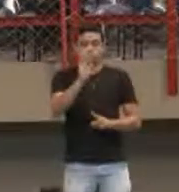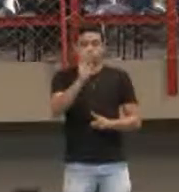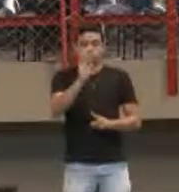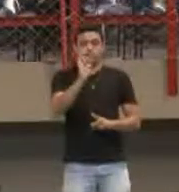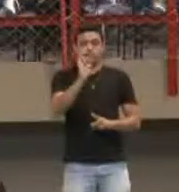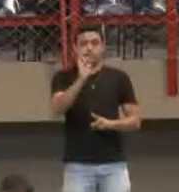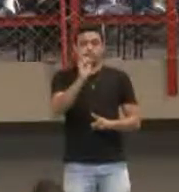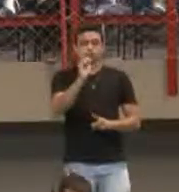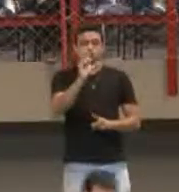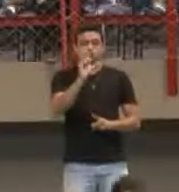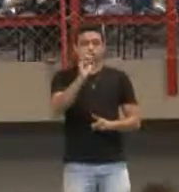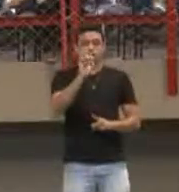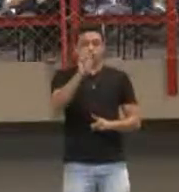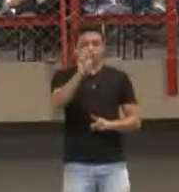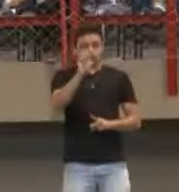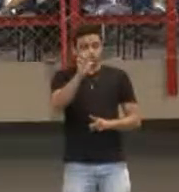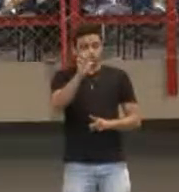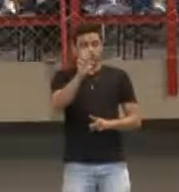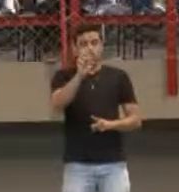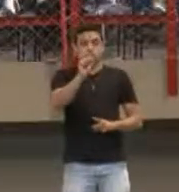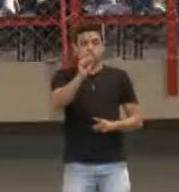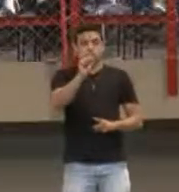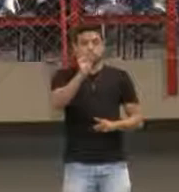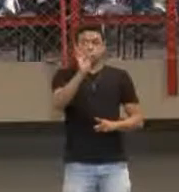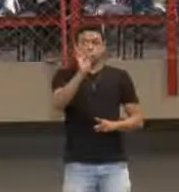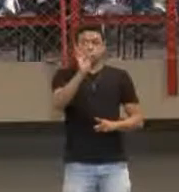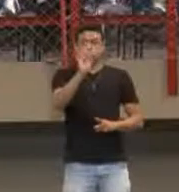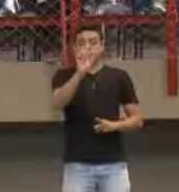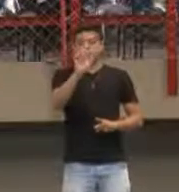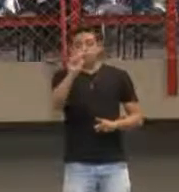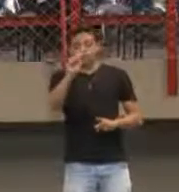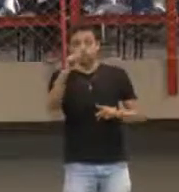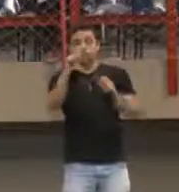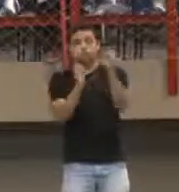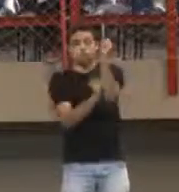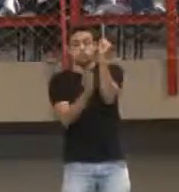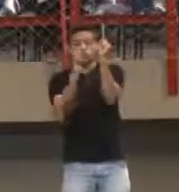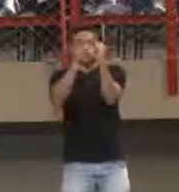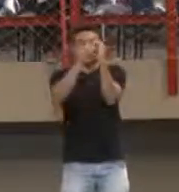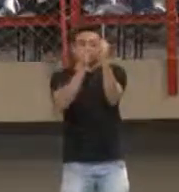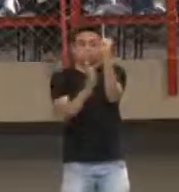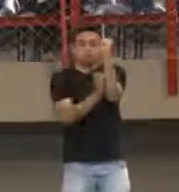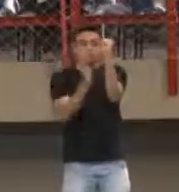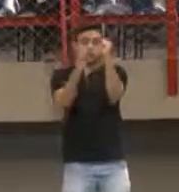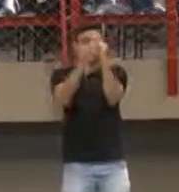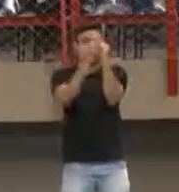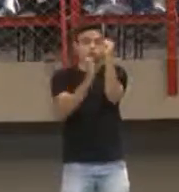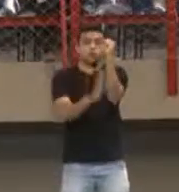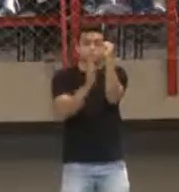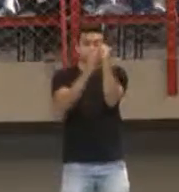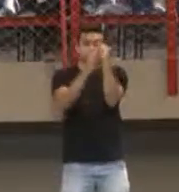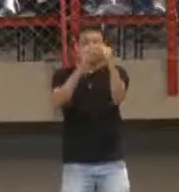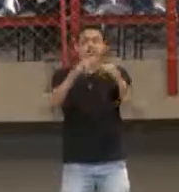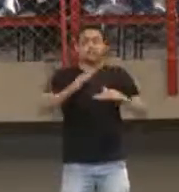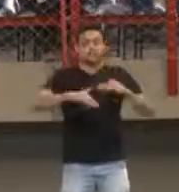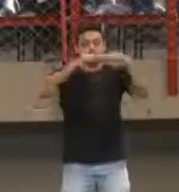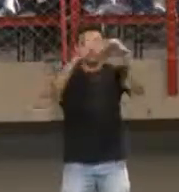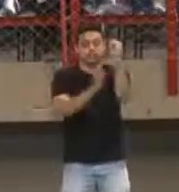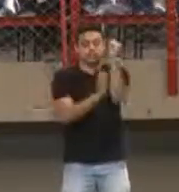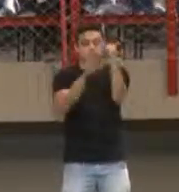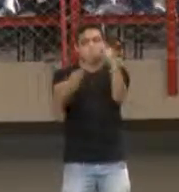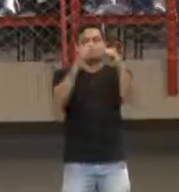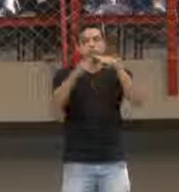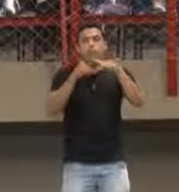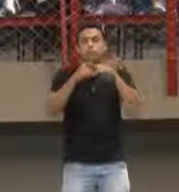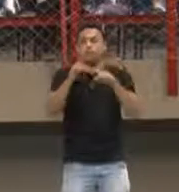Sustentabilidade. Obrigado. Sustentabilidade. O desenvolvimento sustentável. Você não pode simplesmente preservar